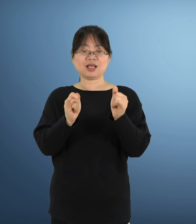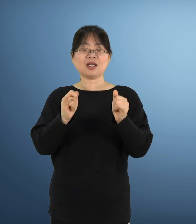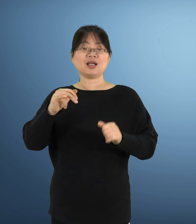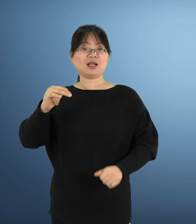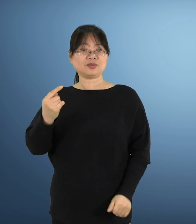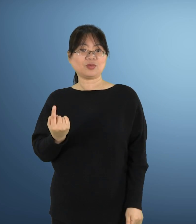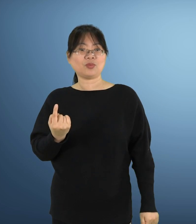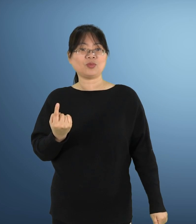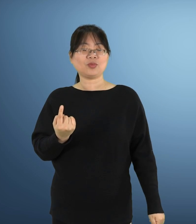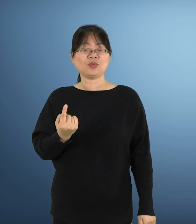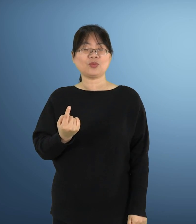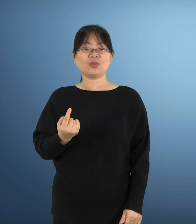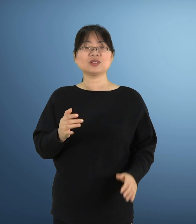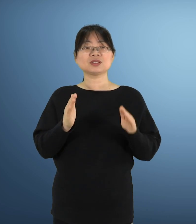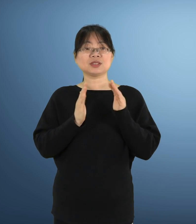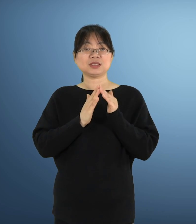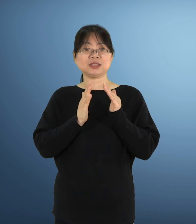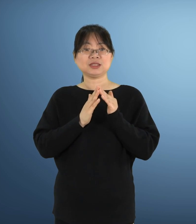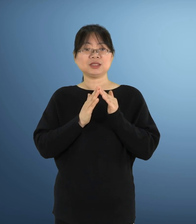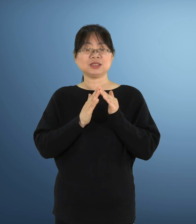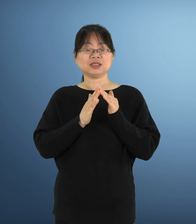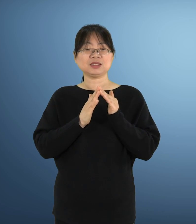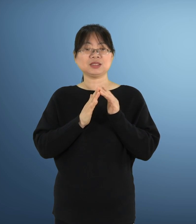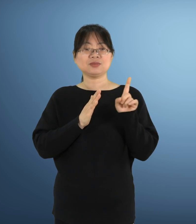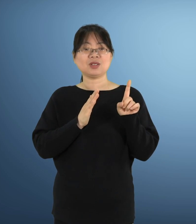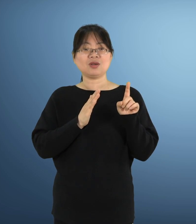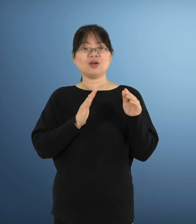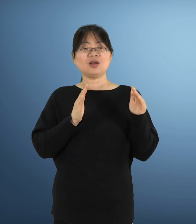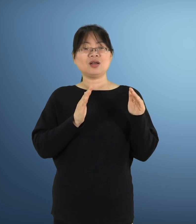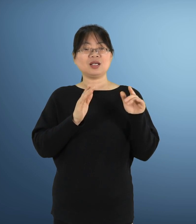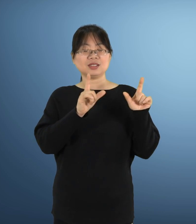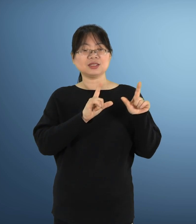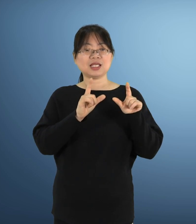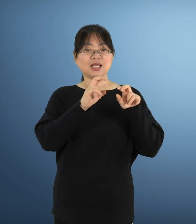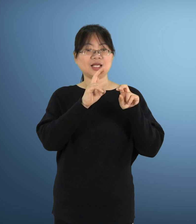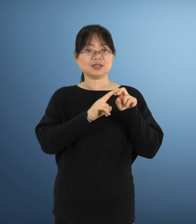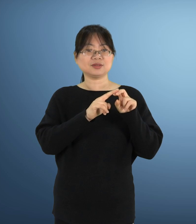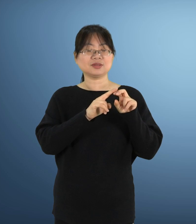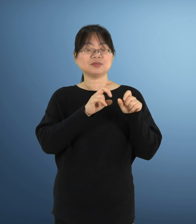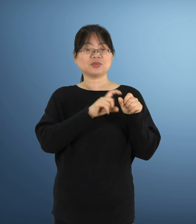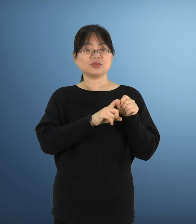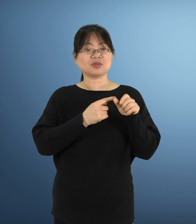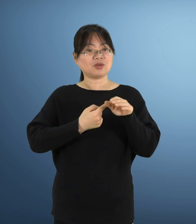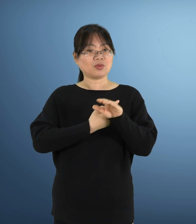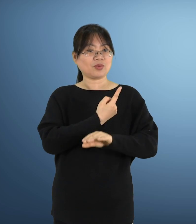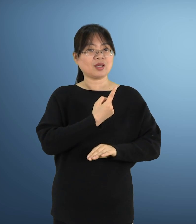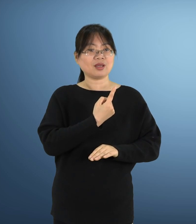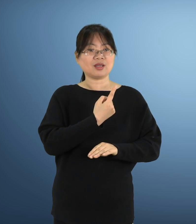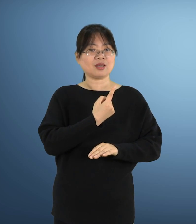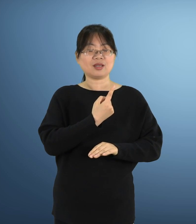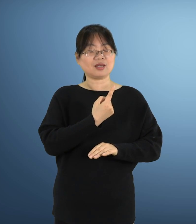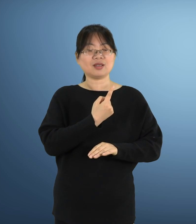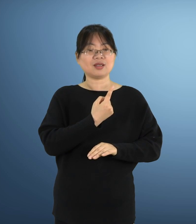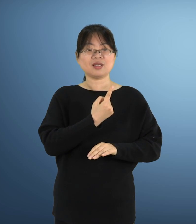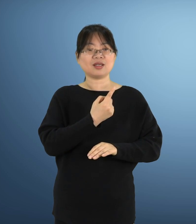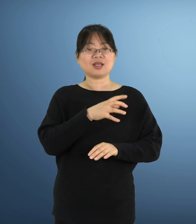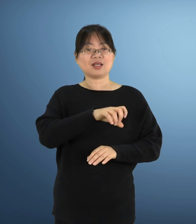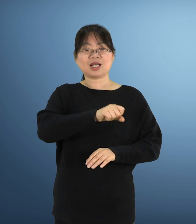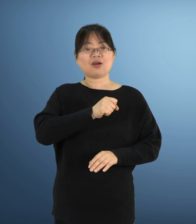그리스도인들만이라도 주택은 주거 목적 외에는 거주해서는 안